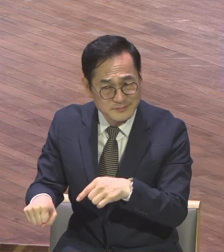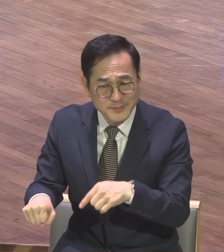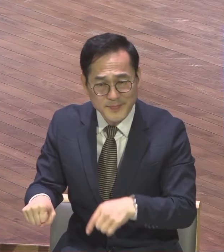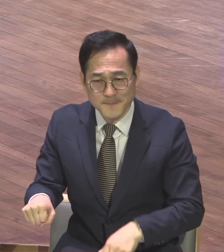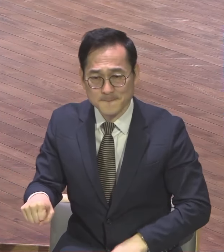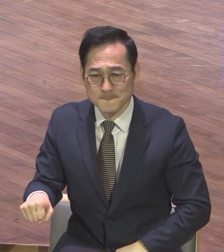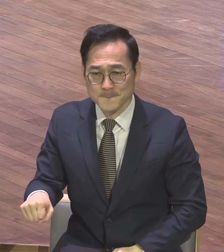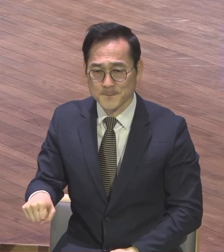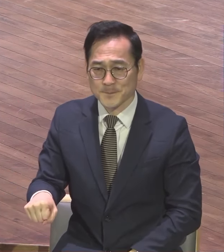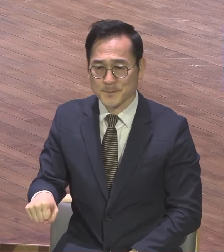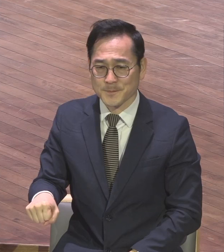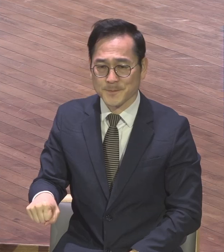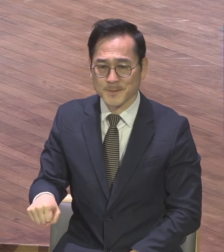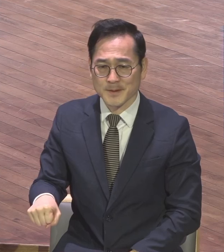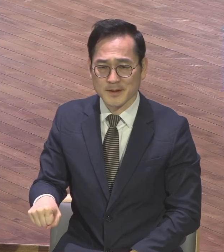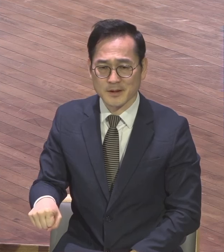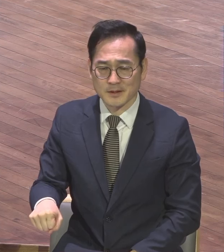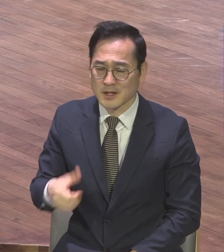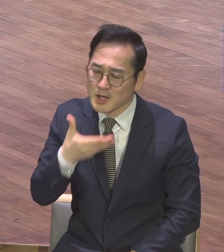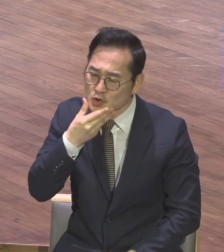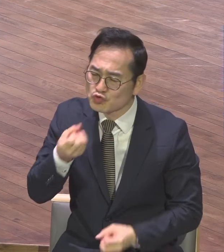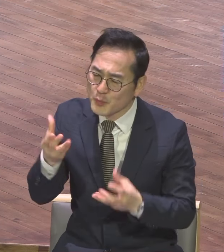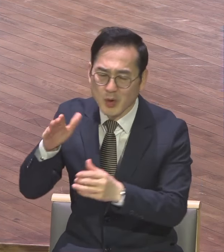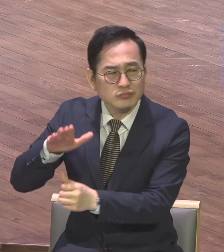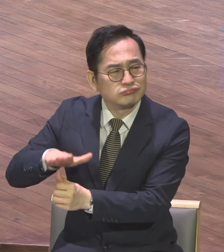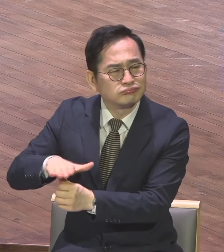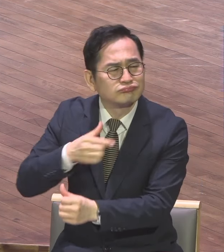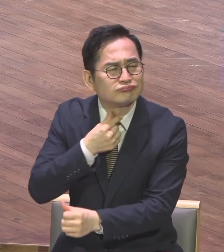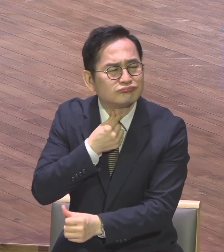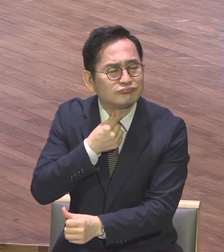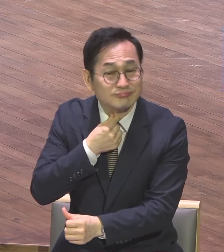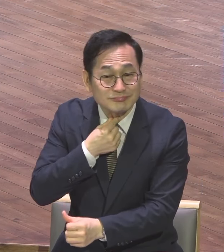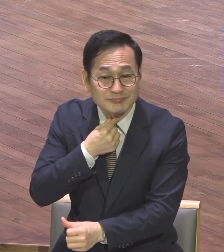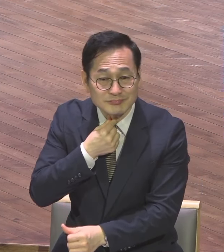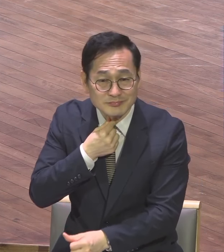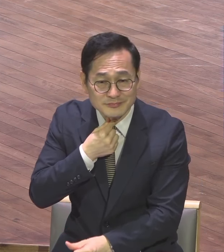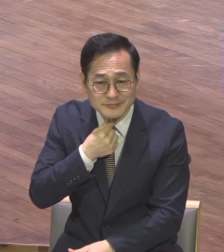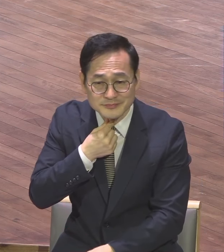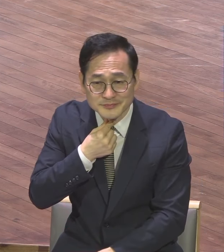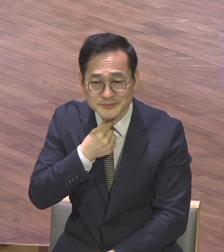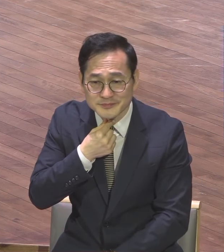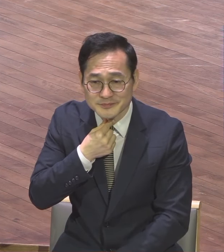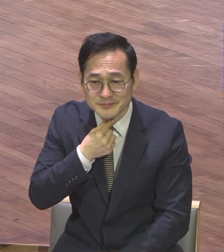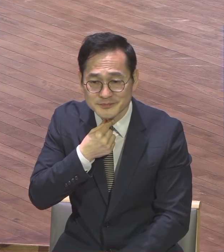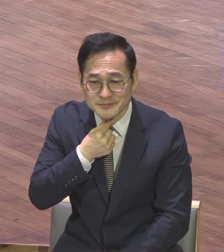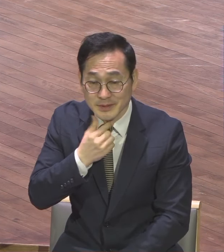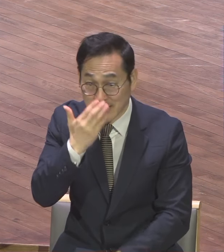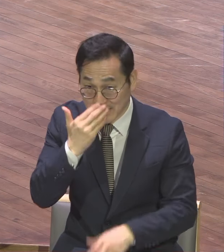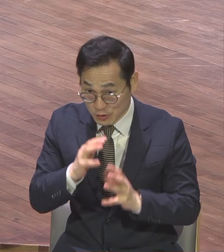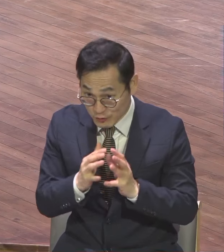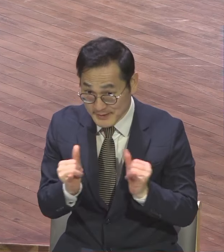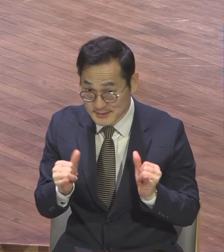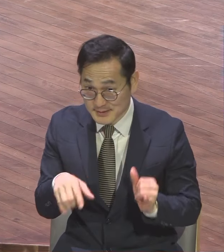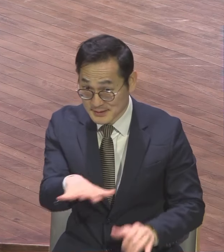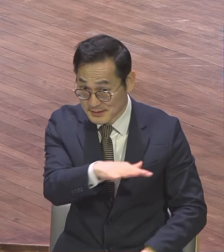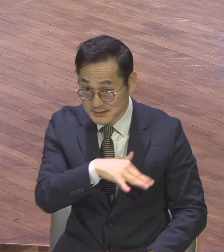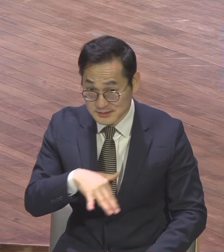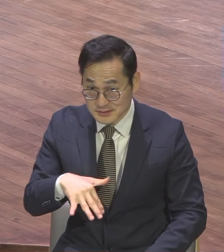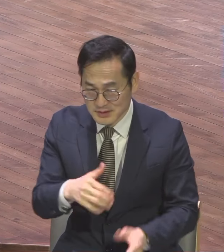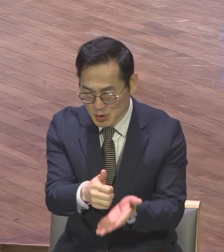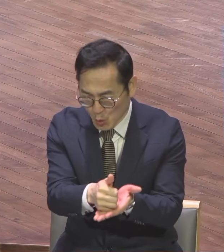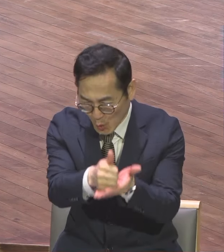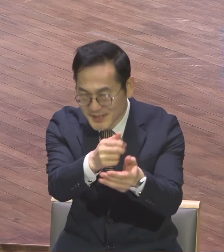자신의 자녀들을 만져주기 바랐기 때문이라고 밝히고 있어요. 당시 유대인들은